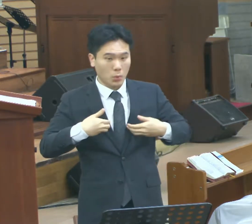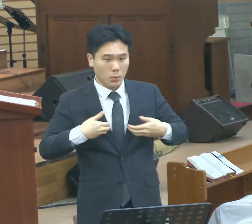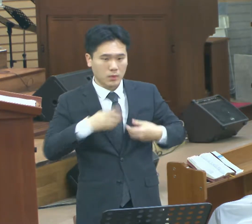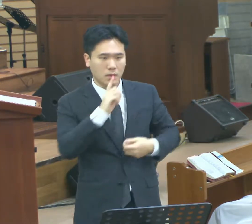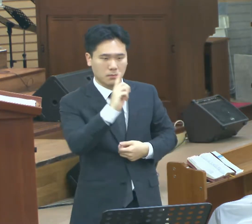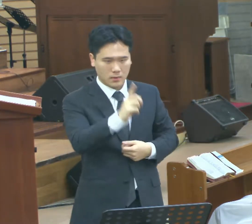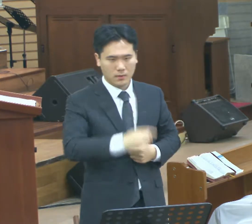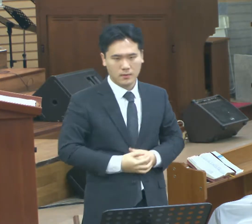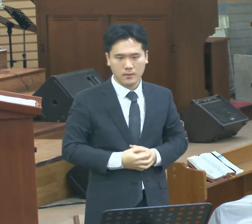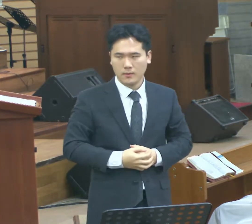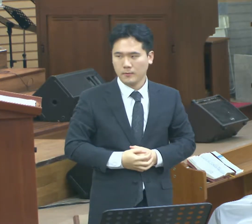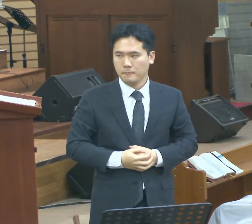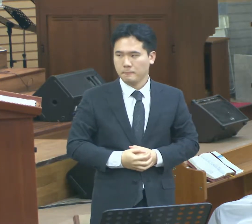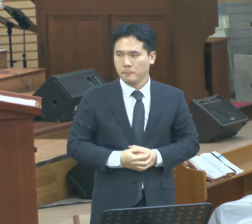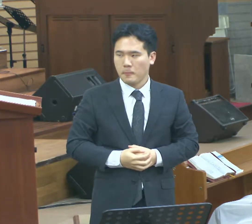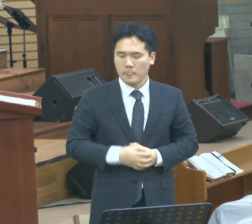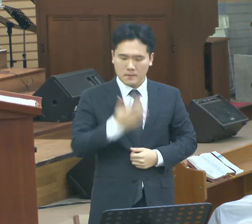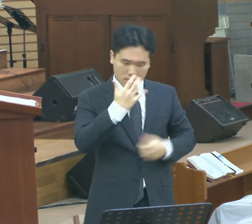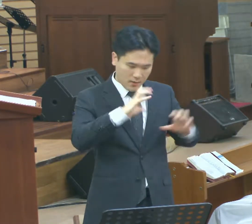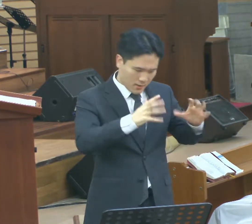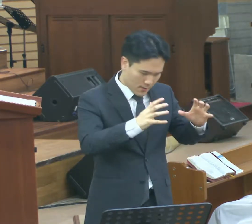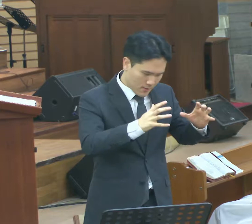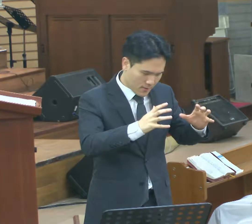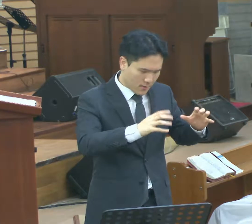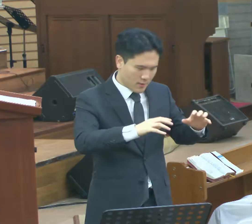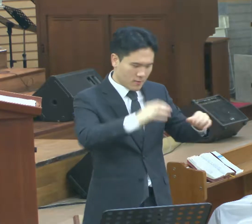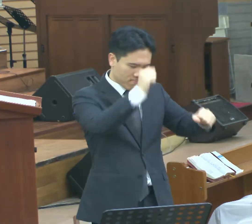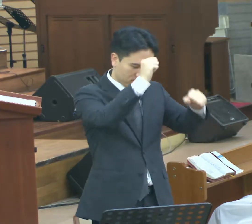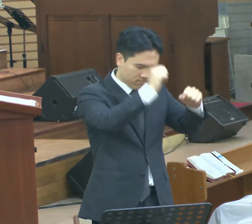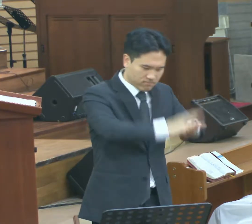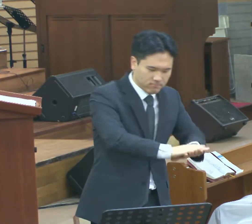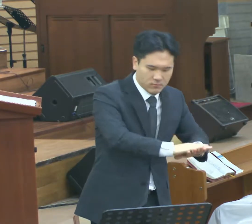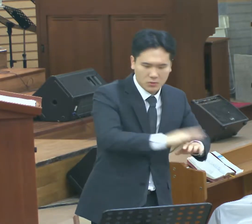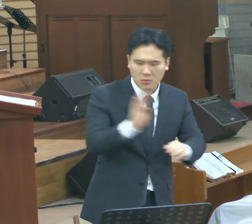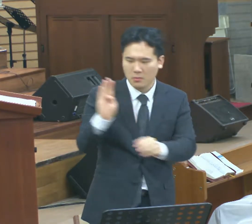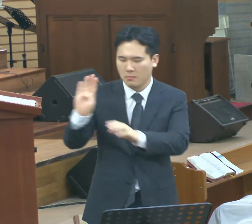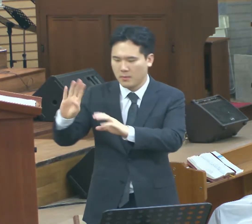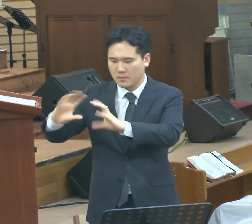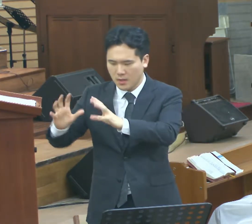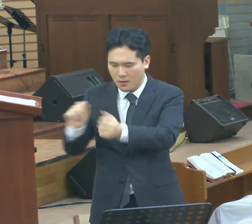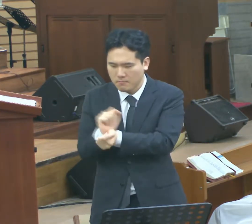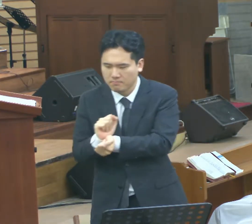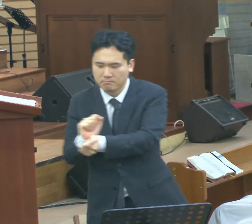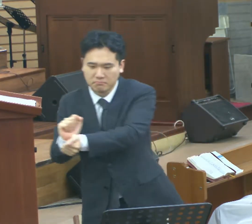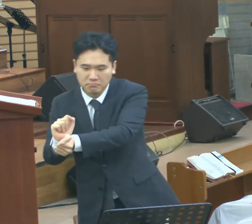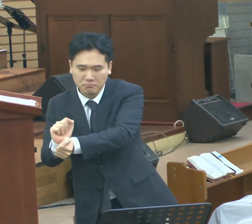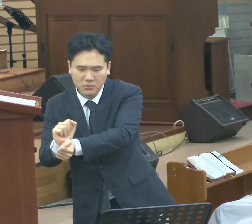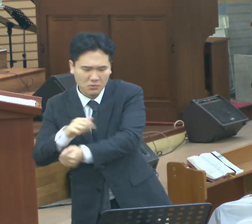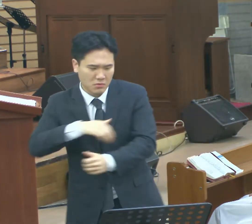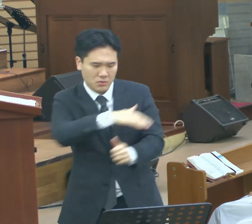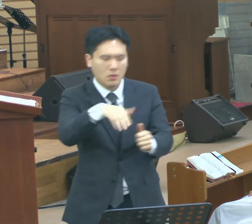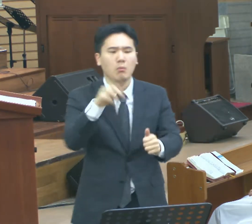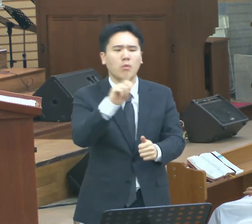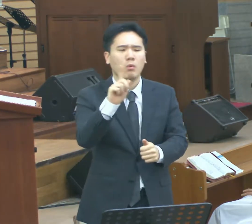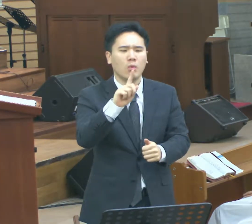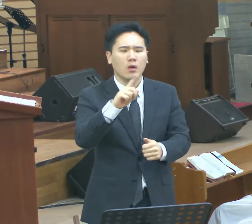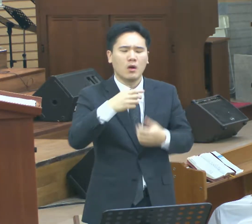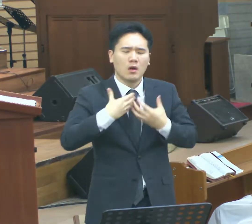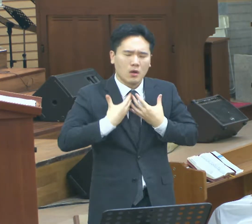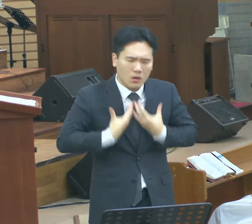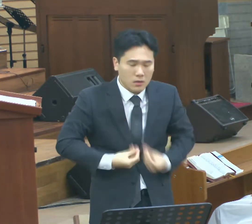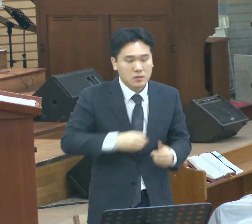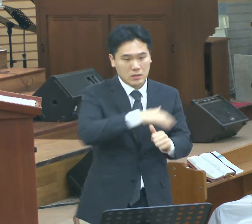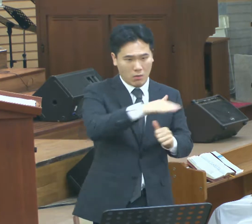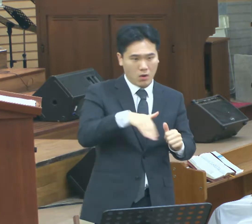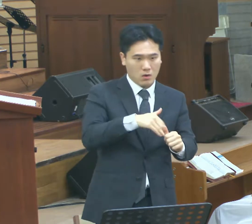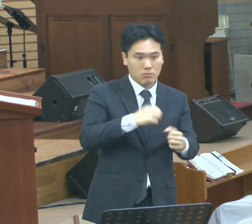나라를 잃고 포로로 잡혀와 있는데 예배하고자 하는 의지는 더 강했다는 것이죠. 그러면